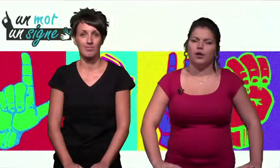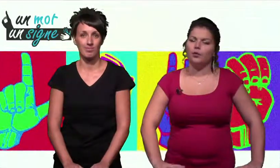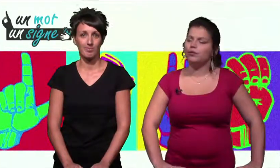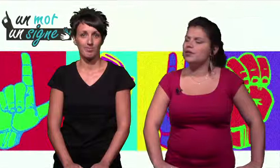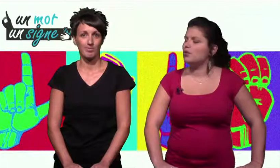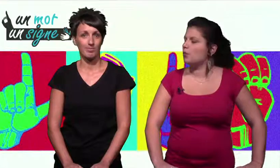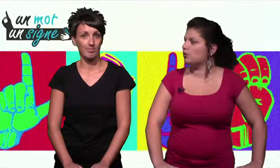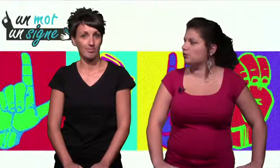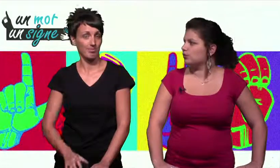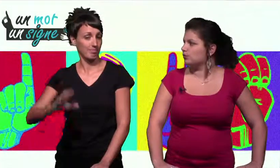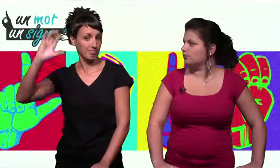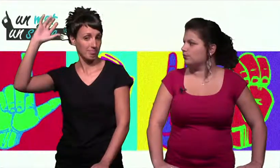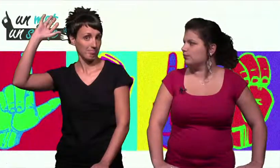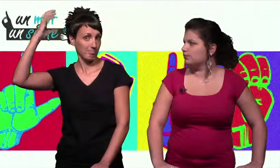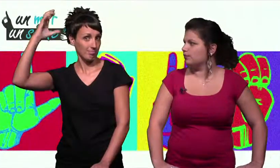Comment tu signes le mois d'août?